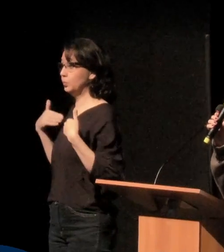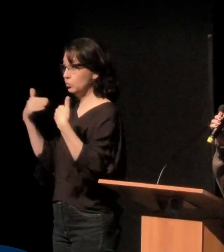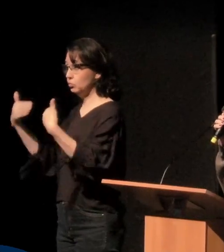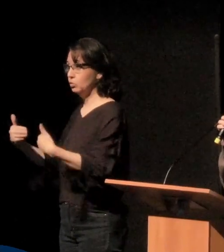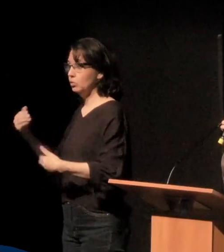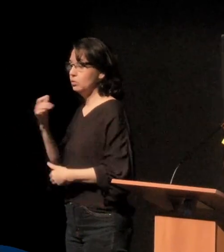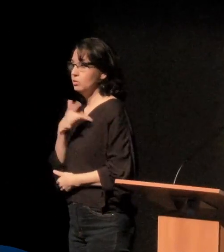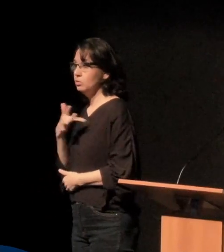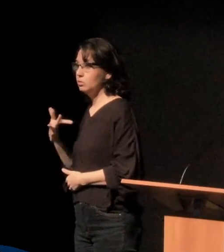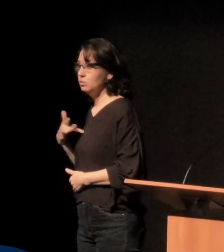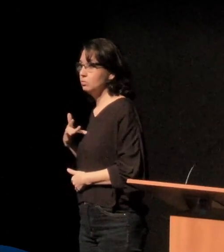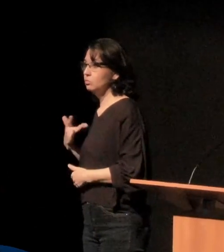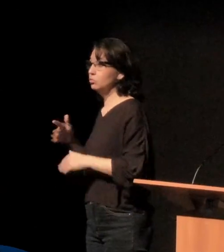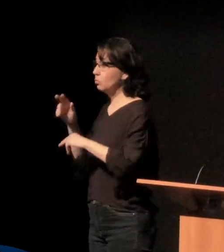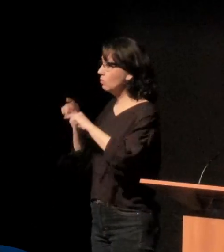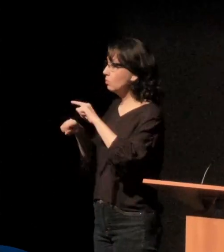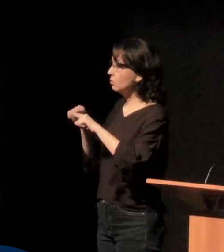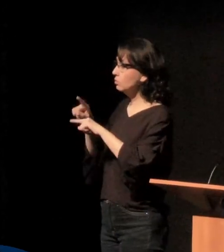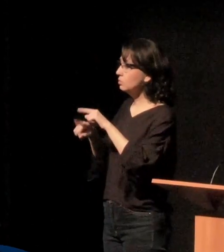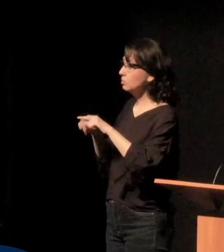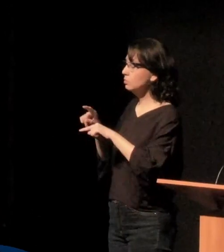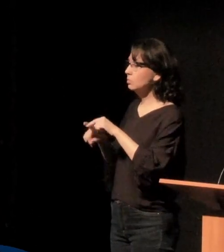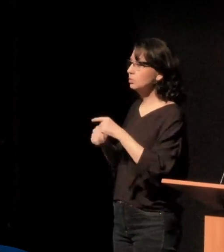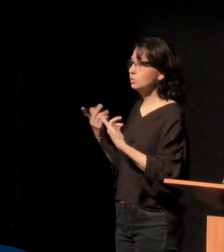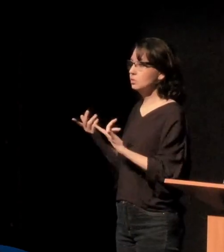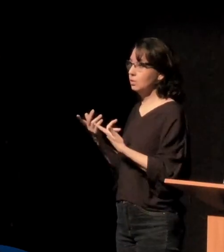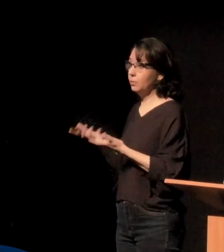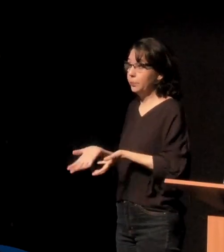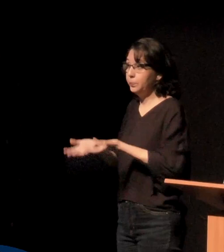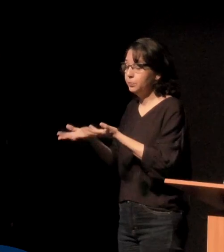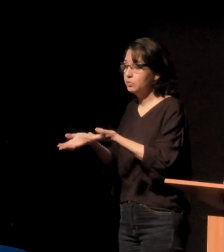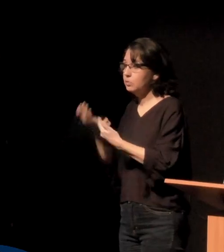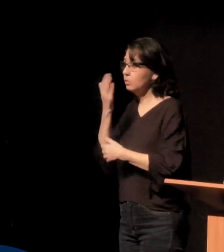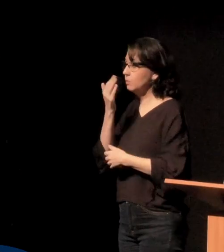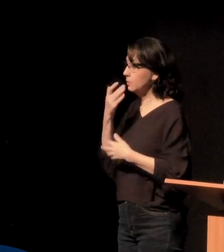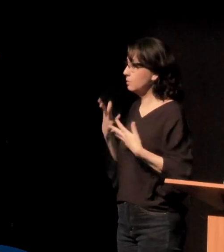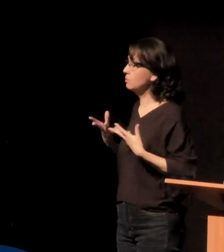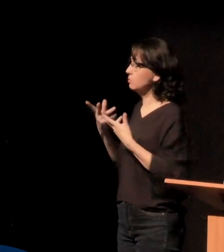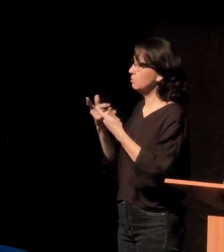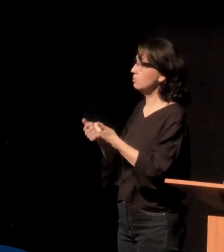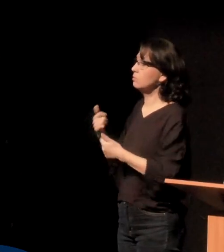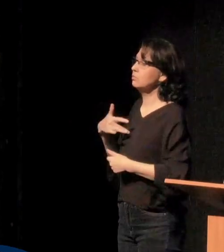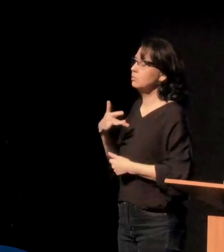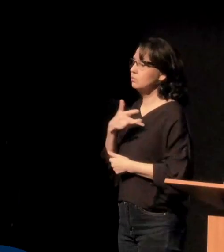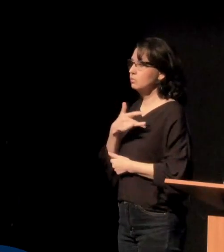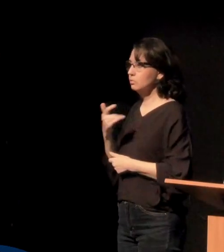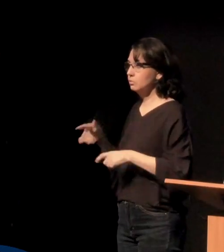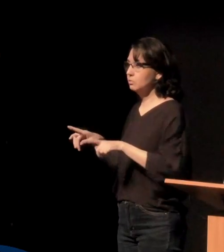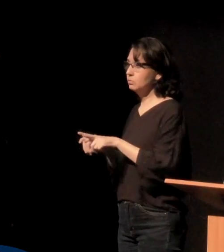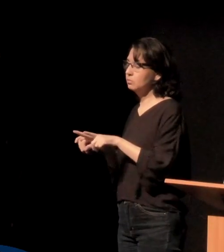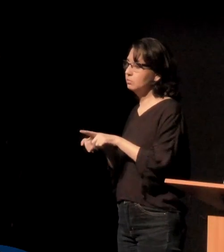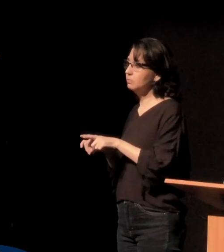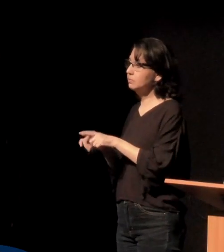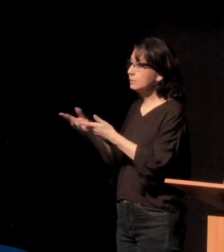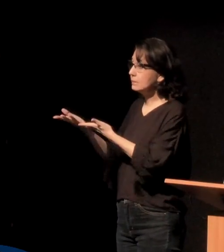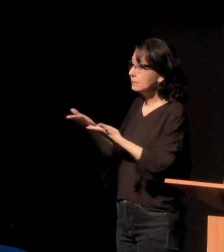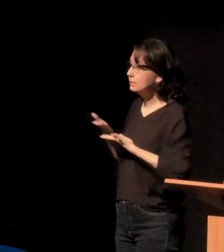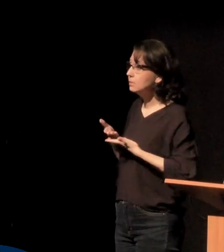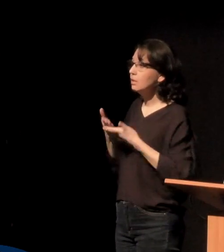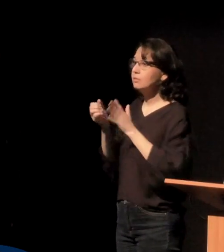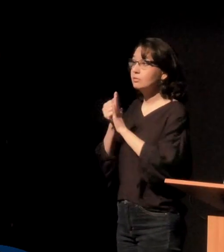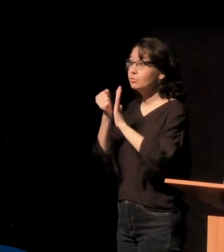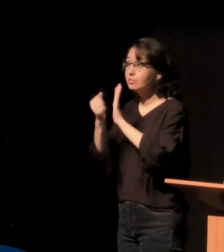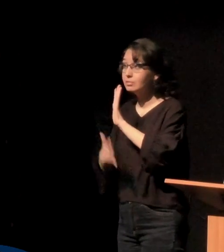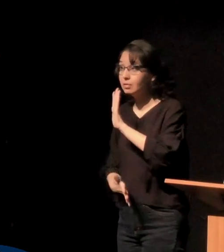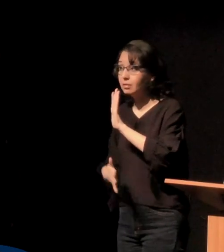é o foco dele é a promoção da Alimentação adequada e saudável e ele traz atividades que podem ser